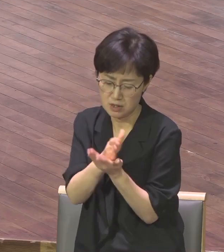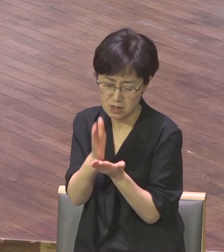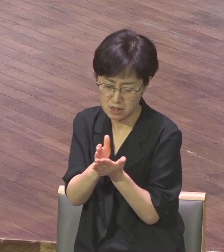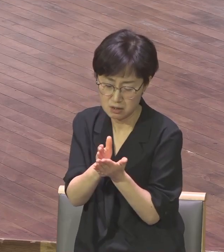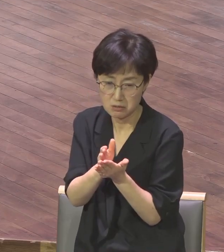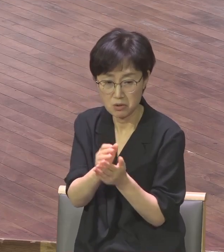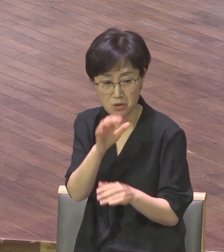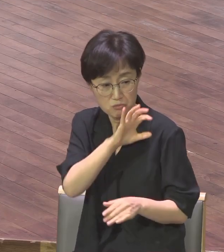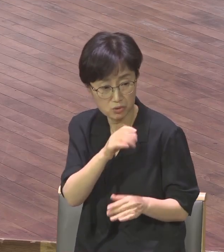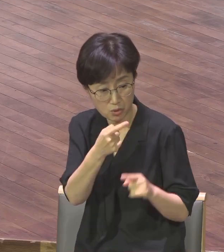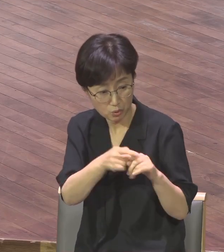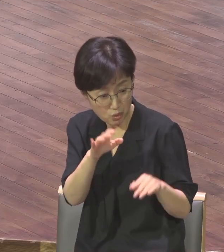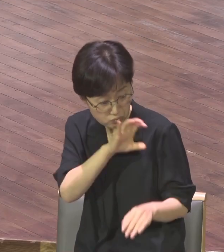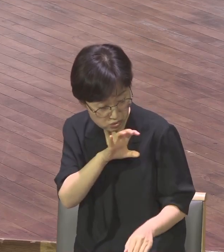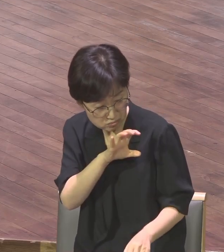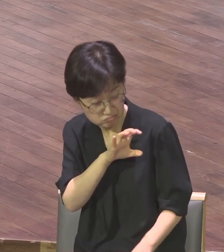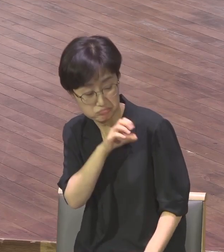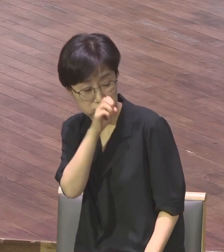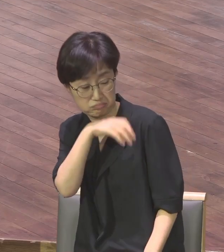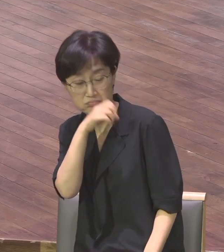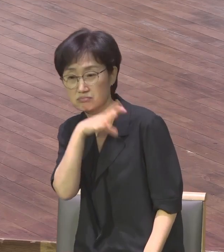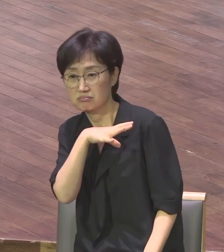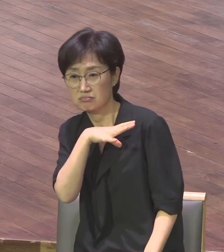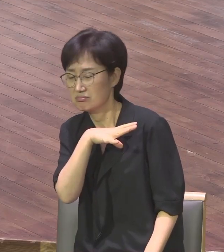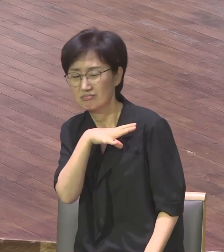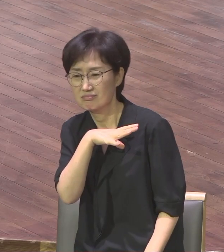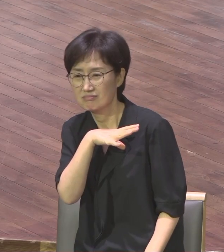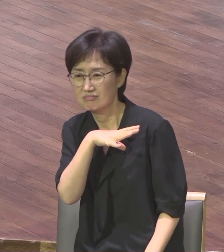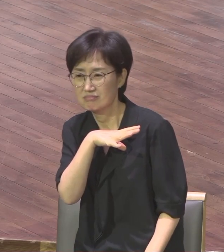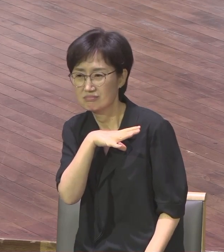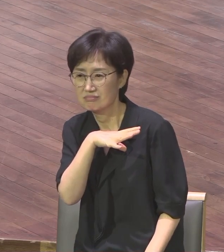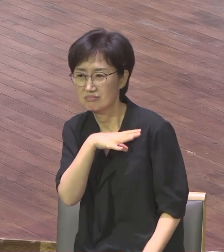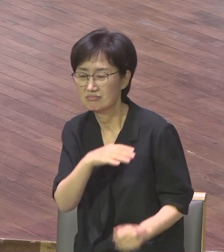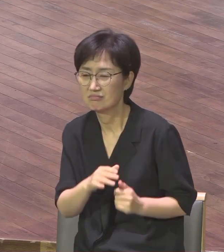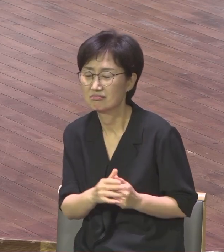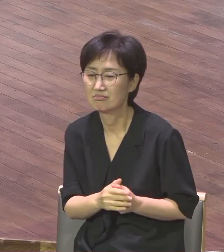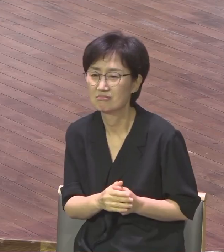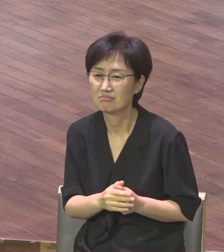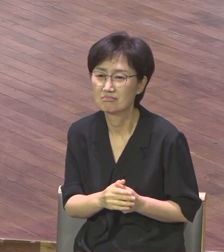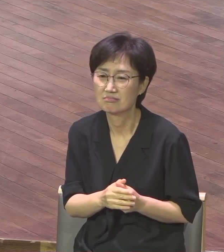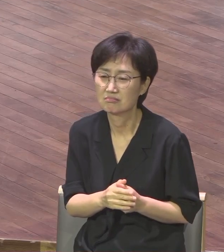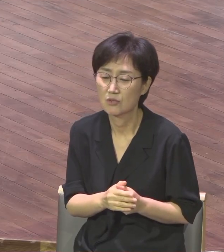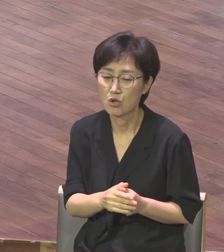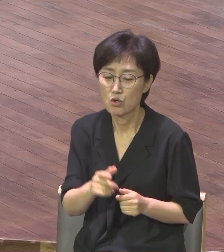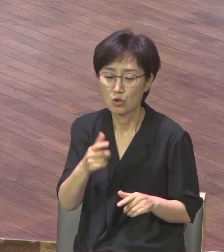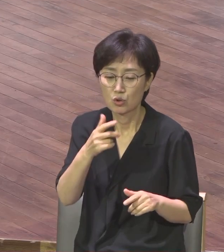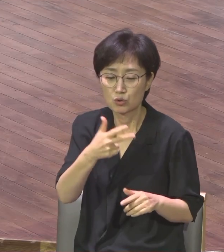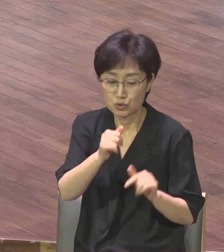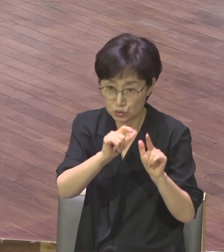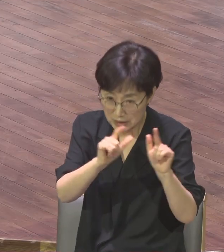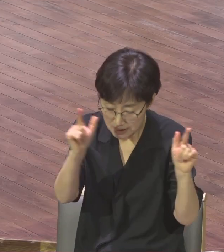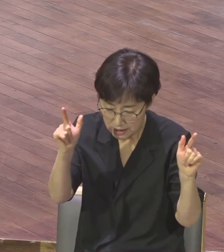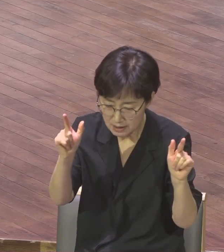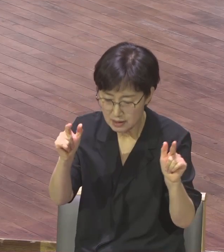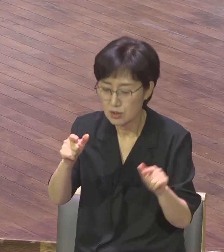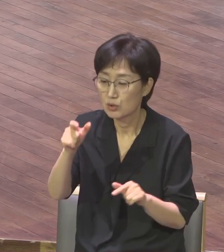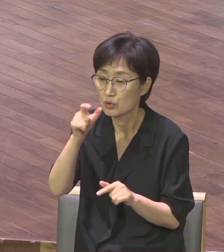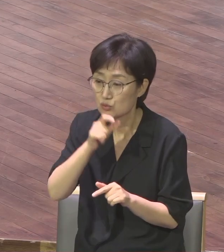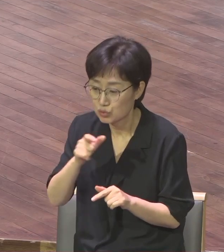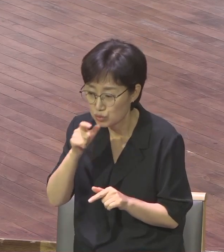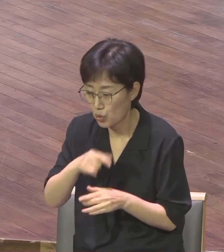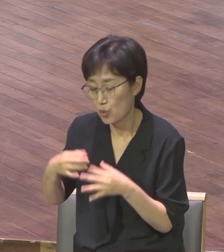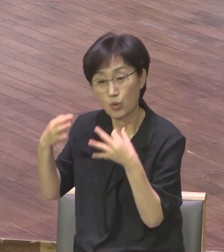훈련을 안 받는 사람들은 신앙이 자라기 힘들어요. 주일 강단 메시지 또 주요 예 메시지 금요 메시지 듣고 삶속에